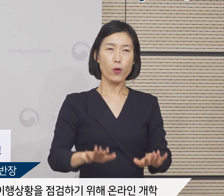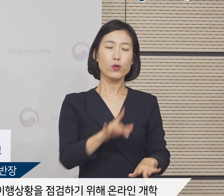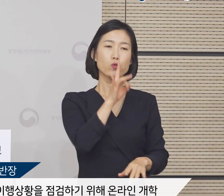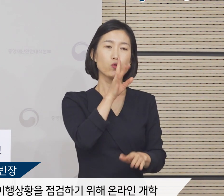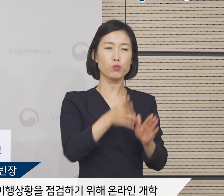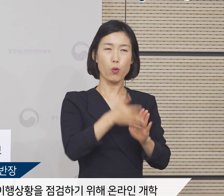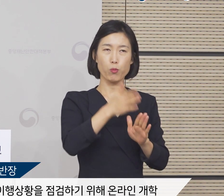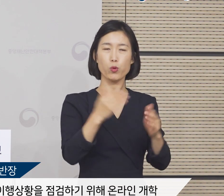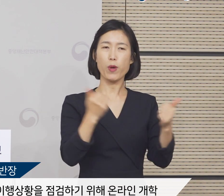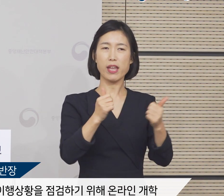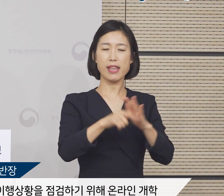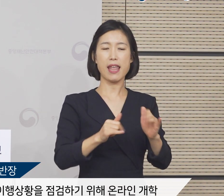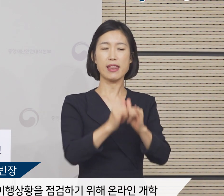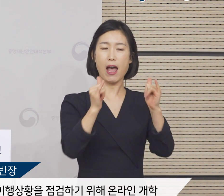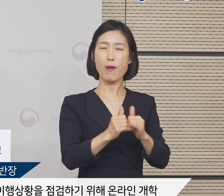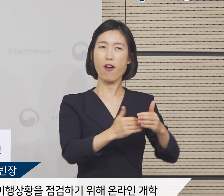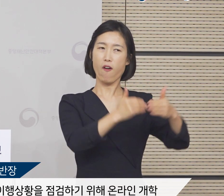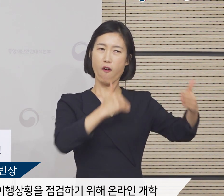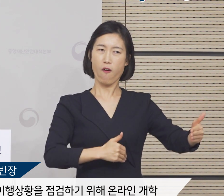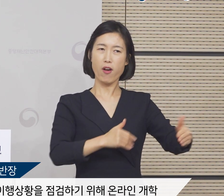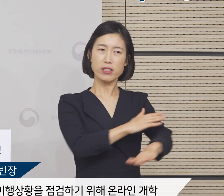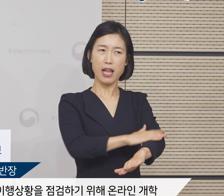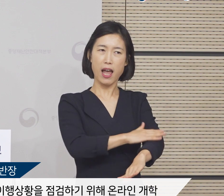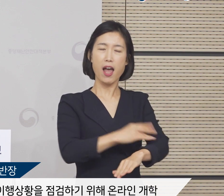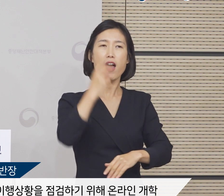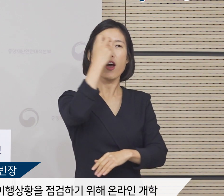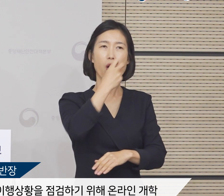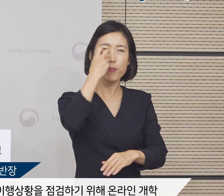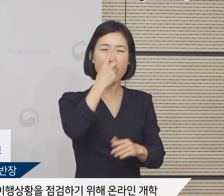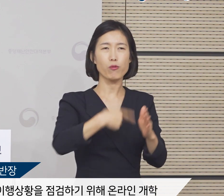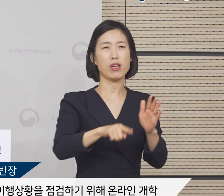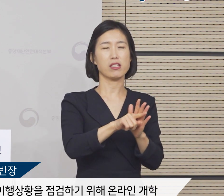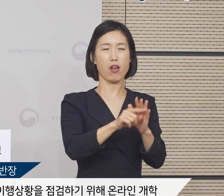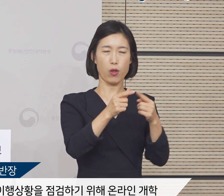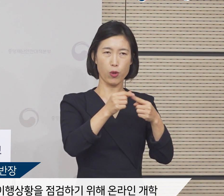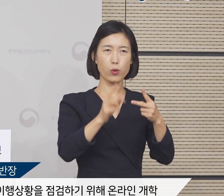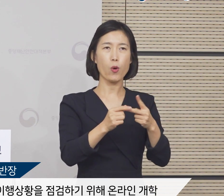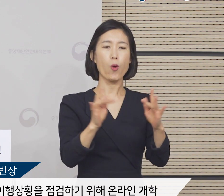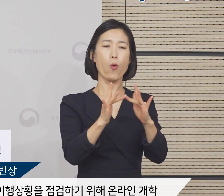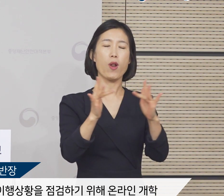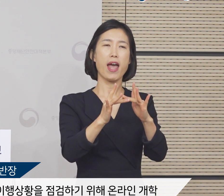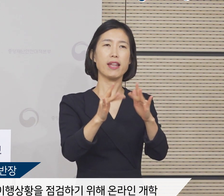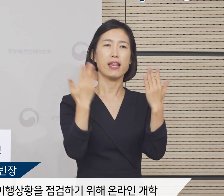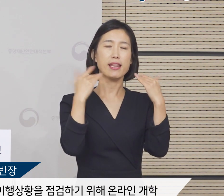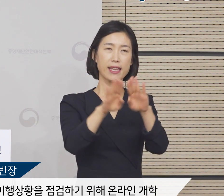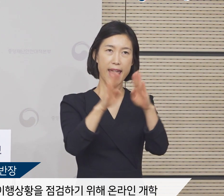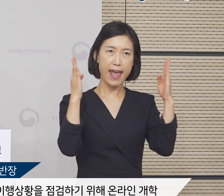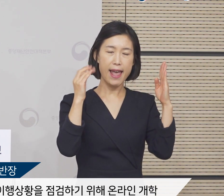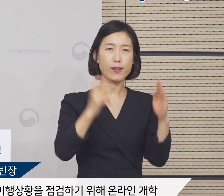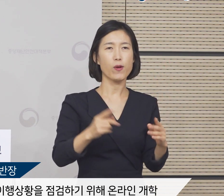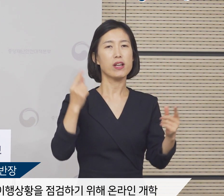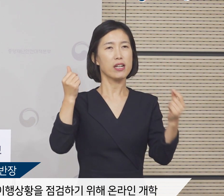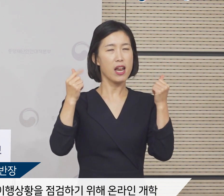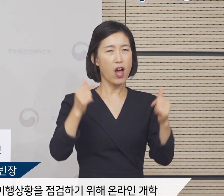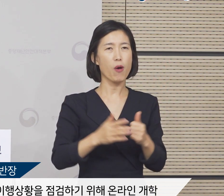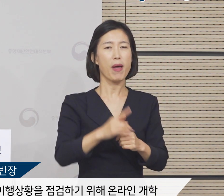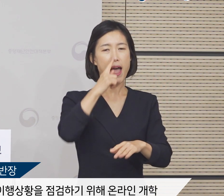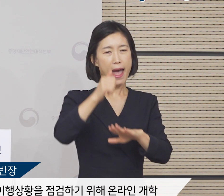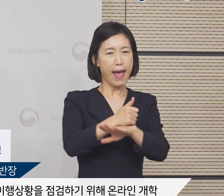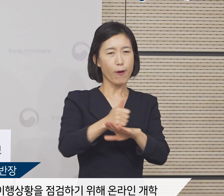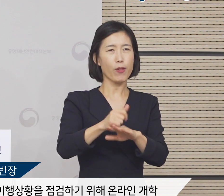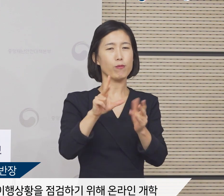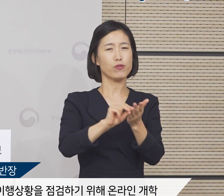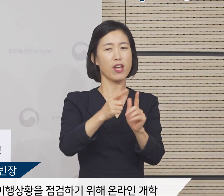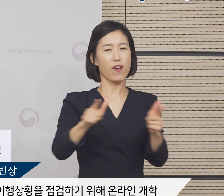중대본 회의에서는 사회적 거리두기 이행 사항을 점검하기 위해 온라인 개학 준비와 학원, 클럽 등의 방역 관리를